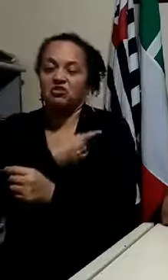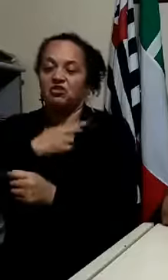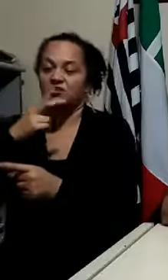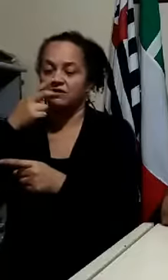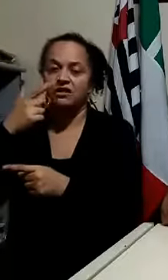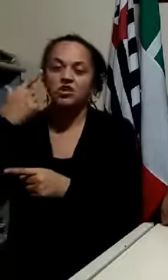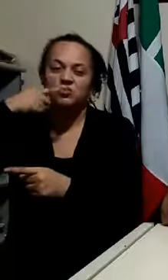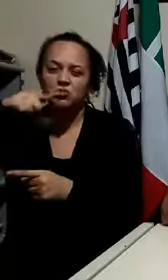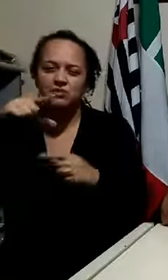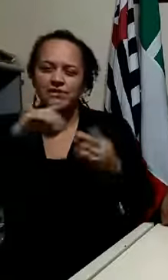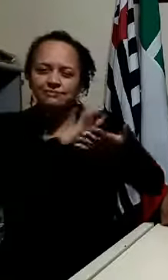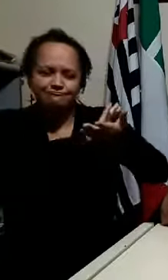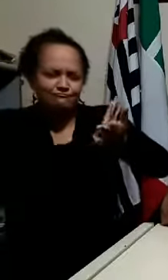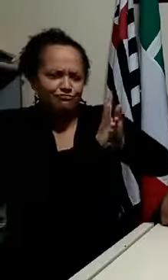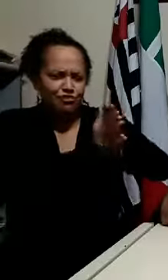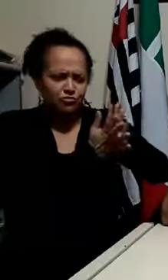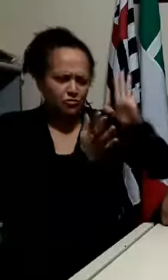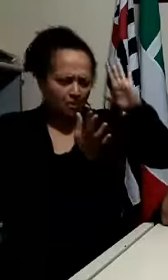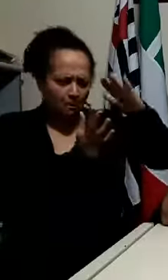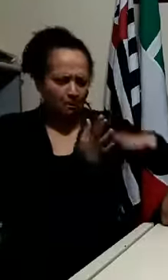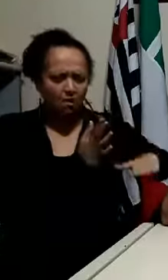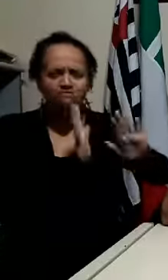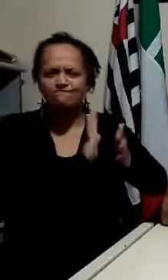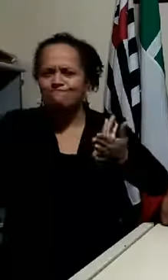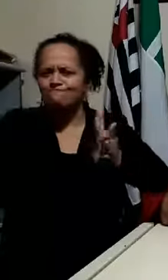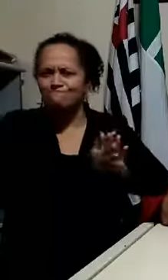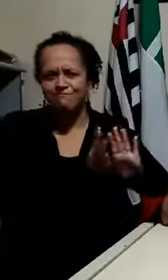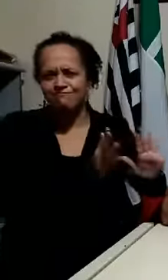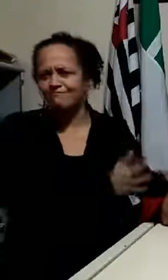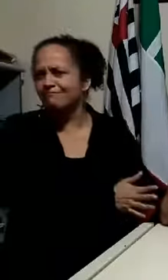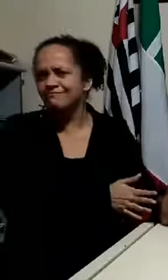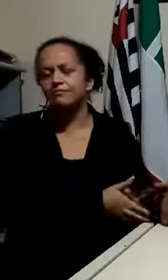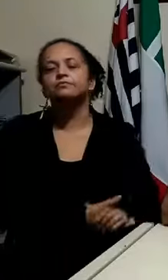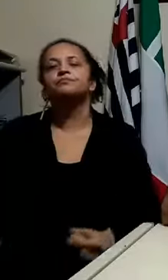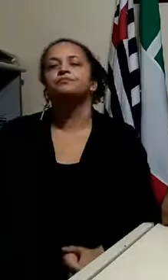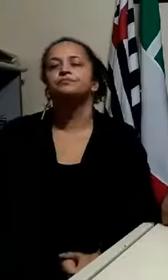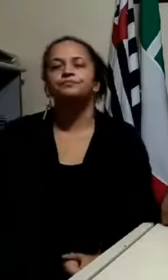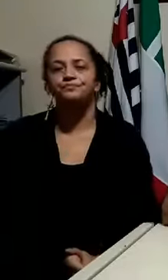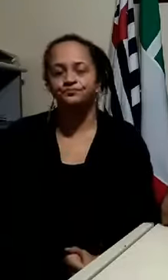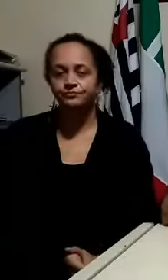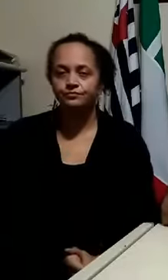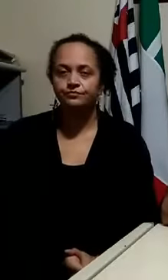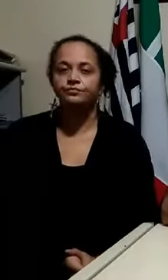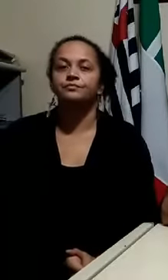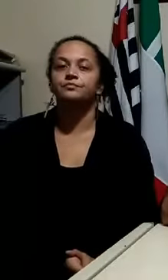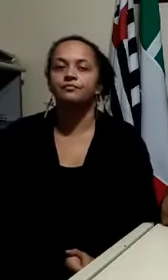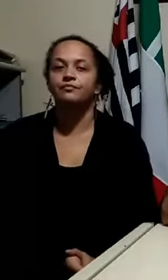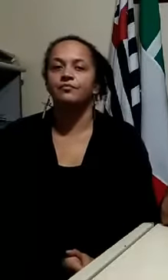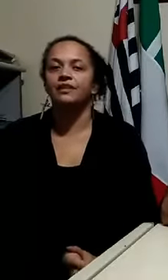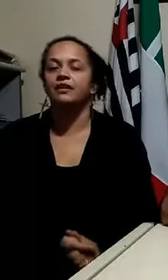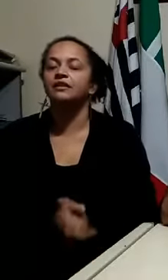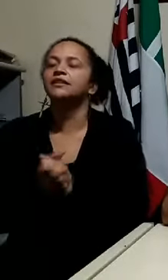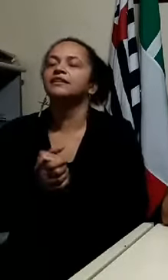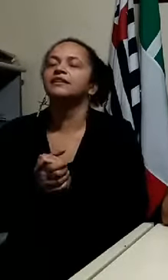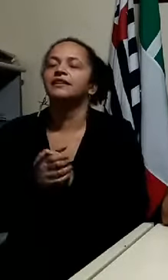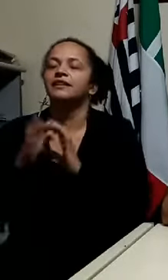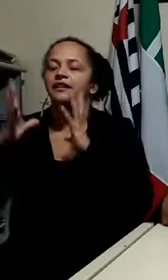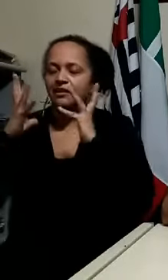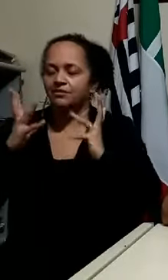que são essas carnalidades, são essas paixões, né? E a esse processo de libertação